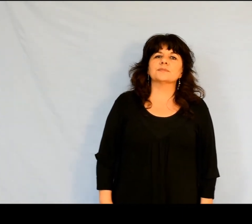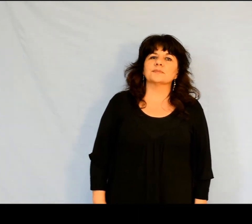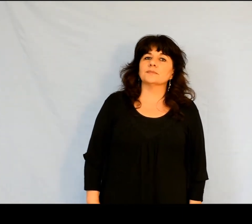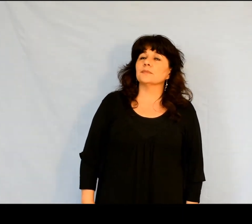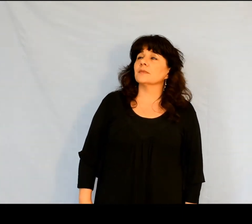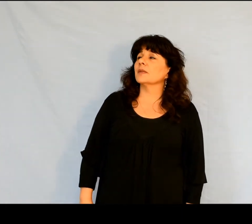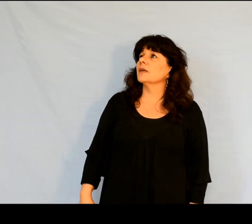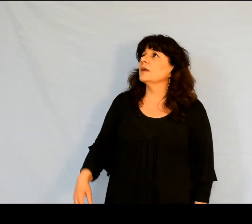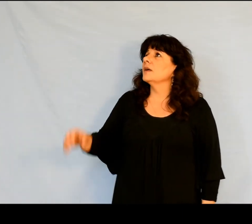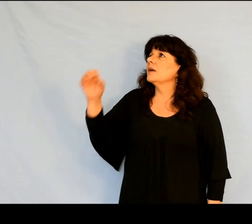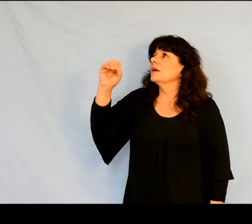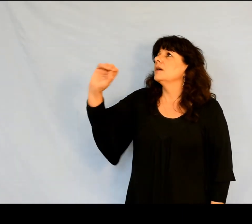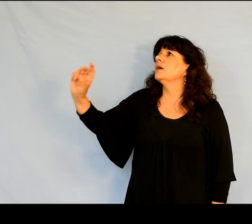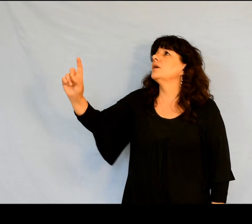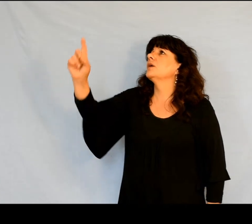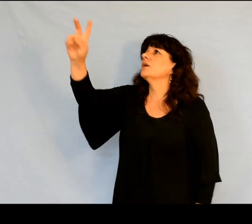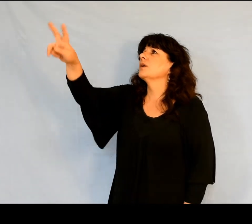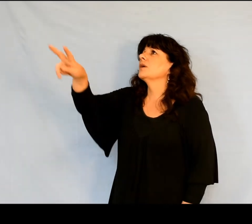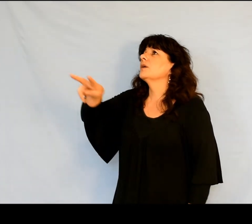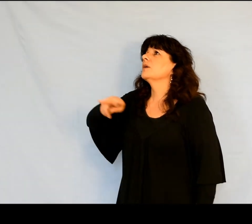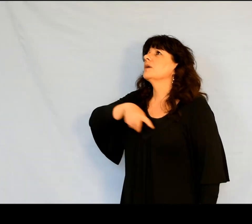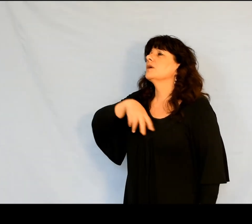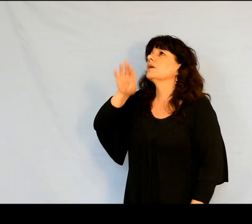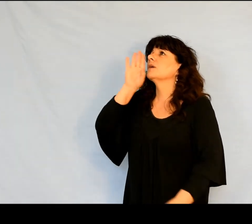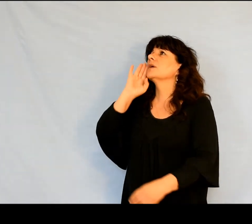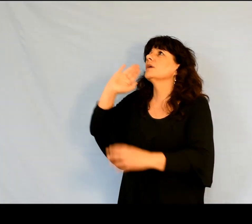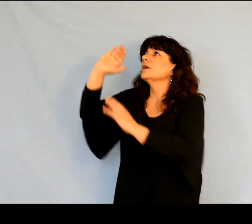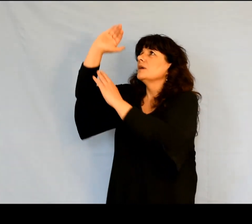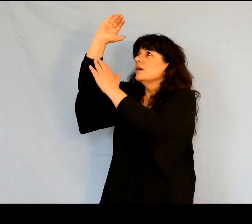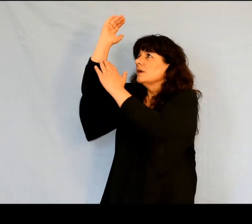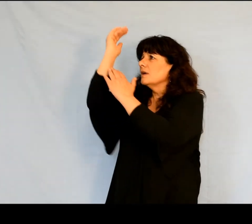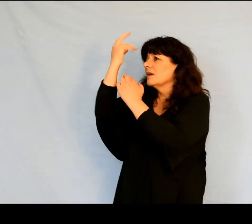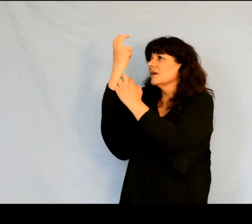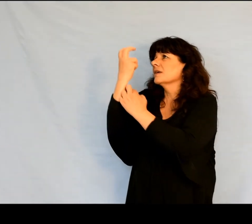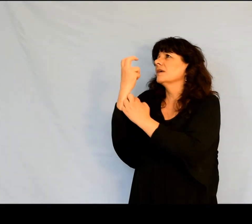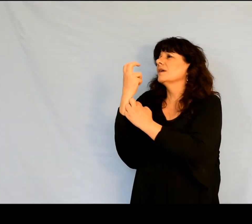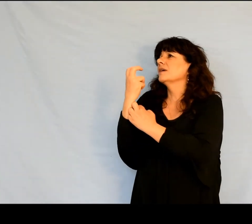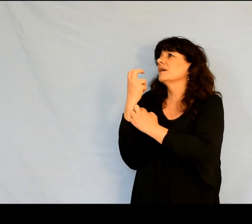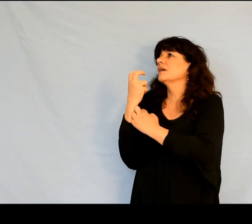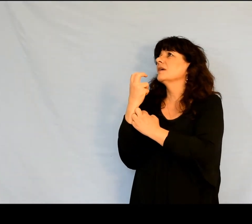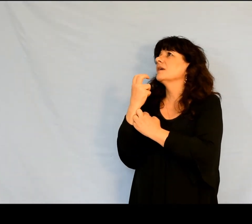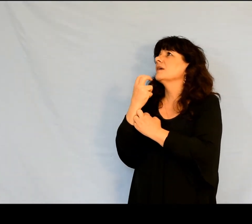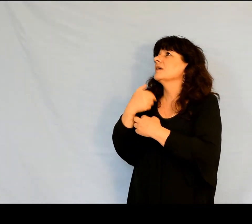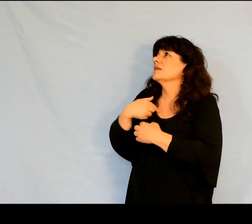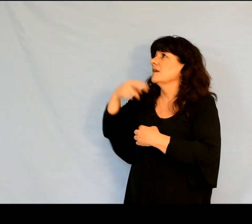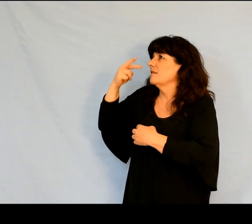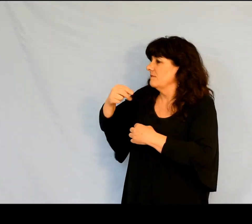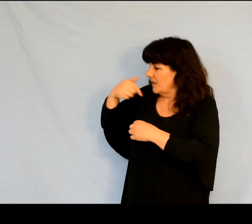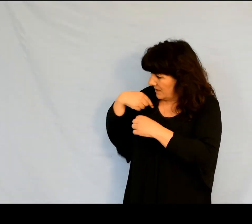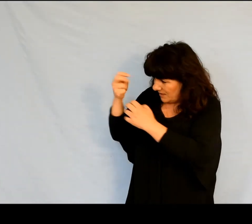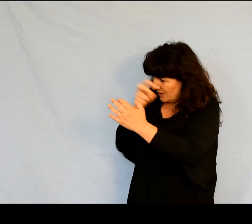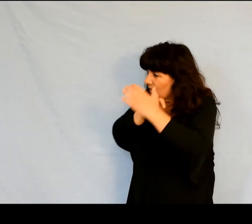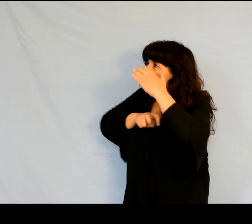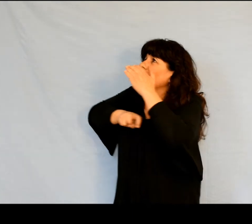Garde-moi, mon Dieu, j'ai fait de toi mon refuge.